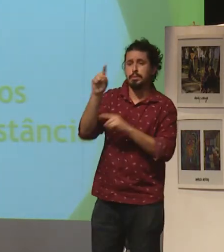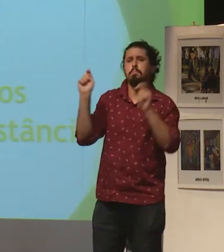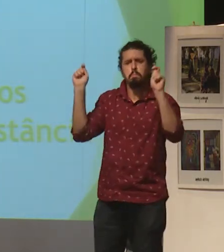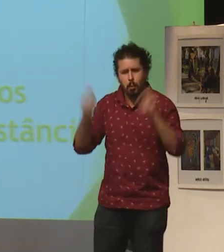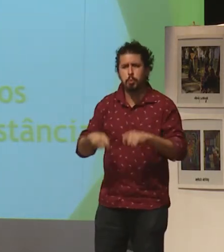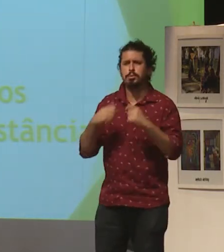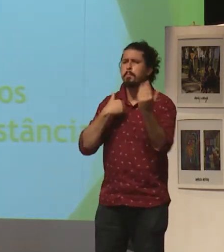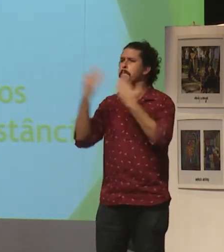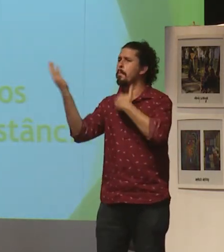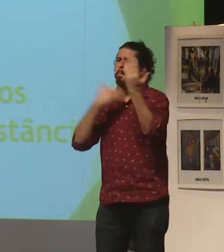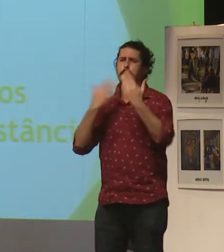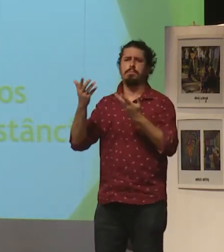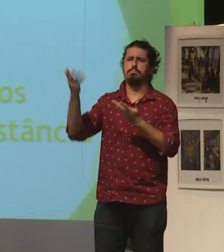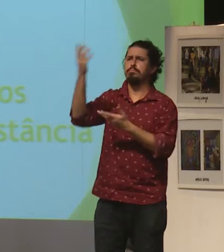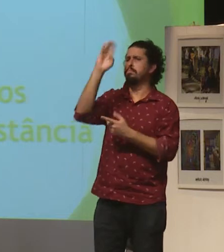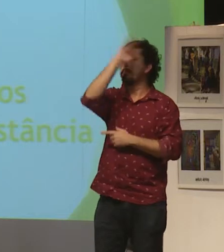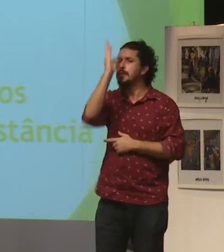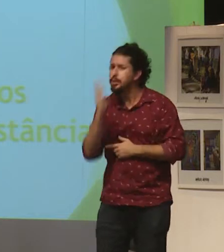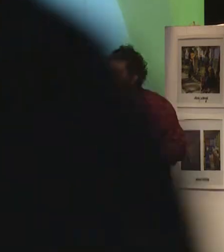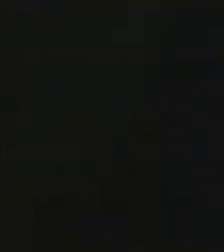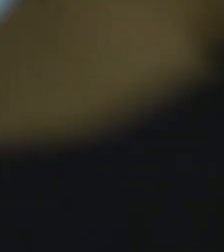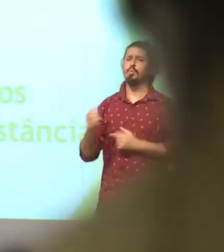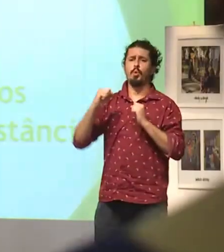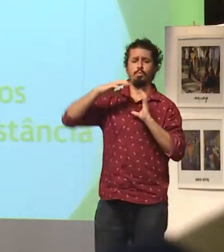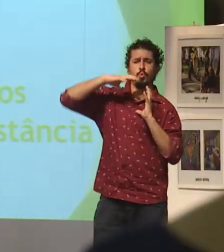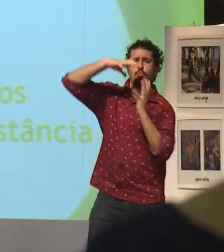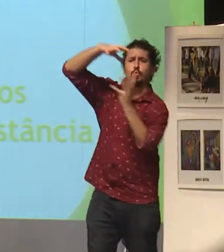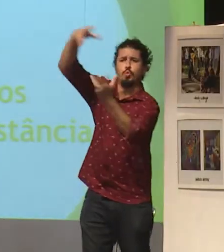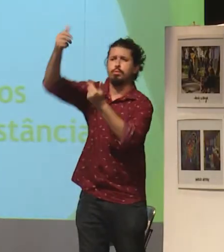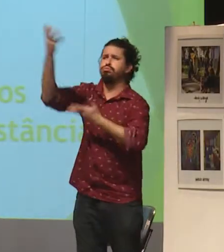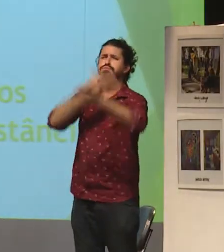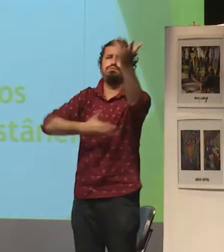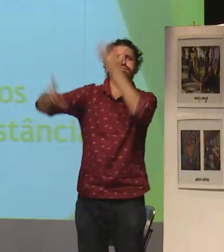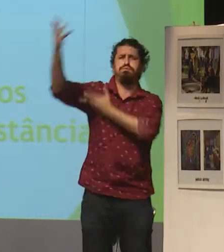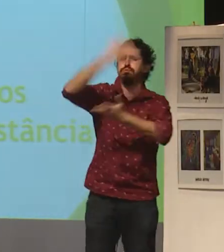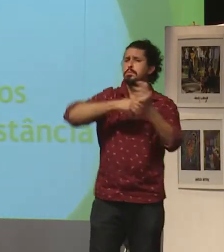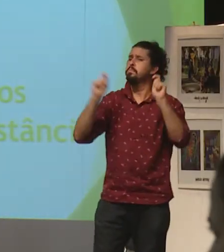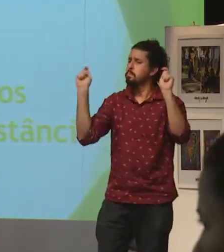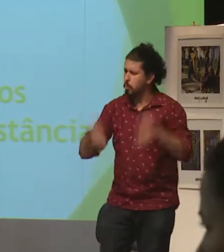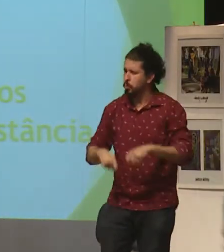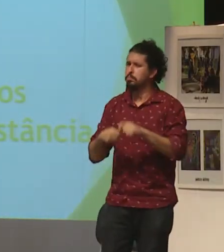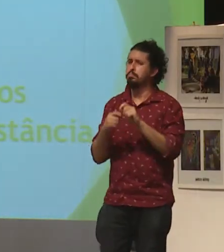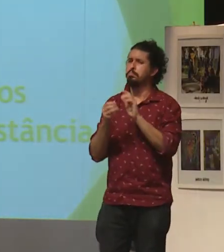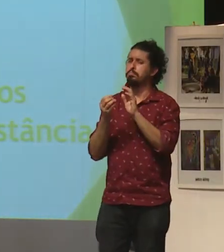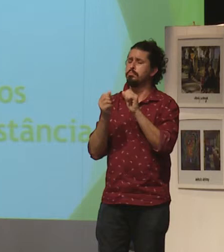O ensino à distância, assim, tem várias formas no Brasil, né? Mundialmente já é usado também, é possível